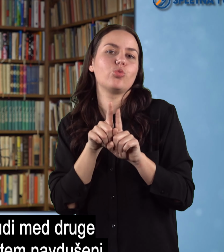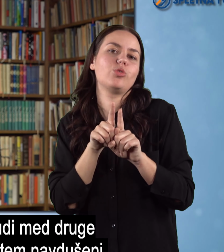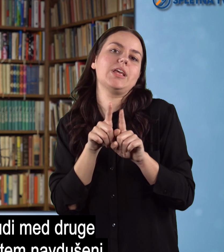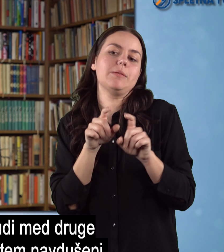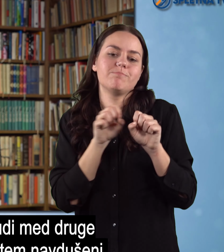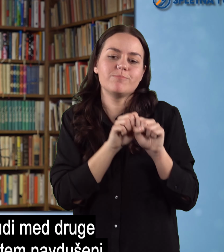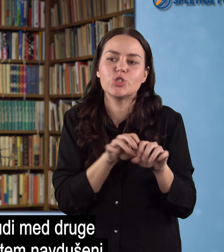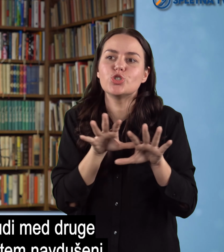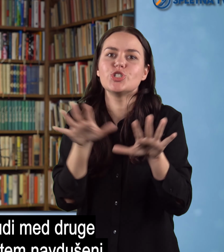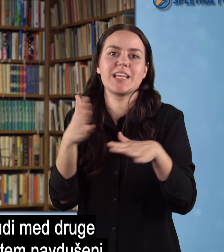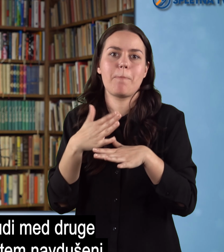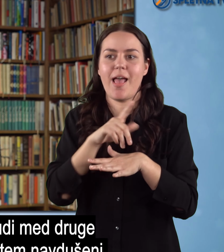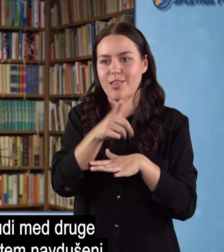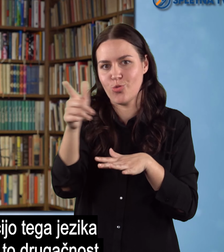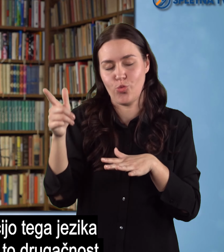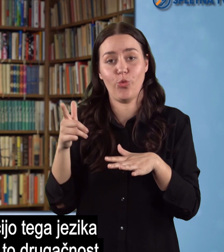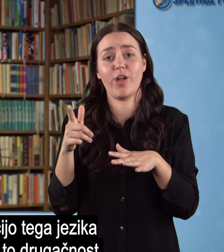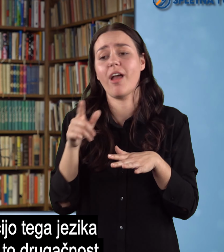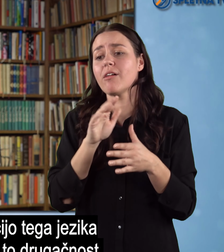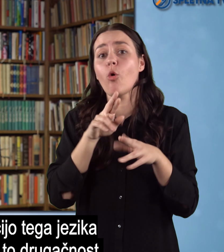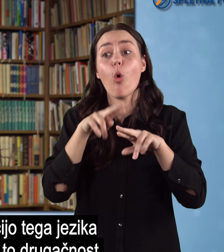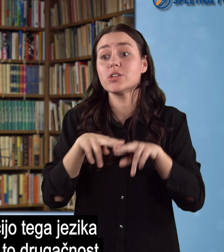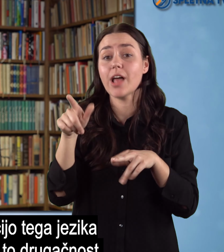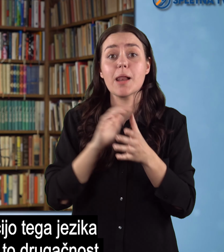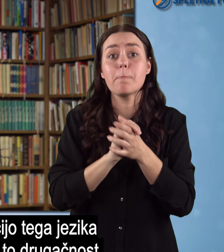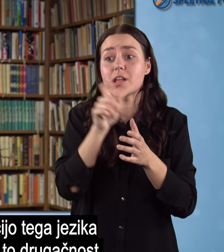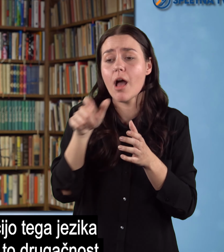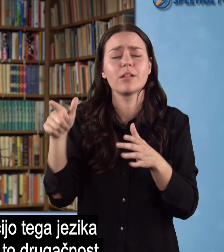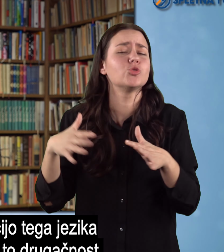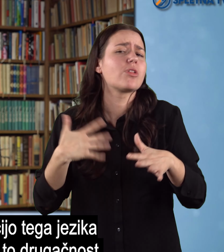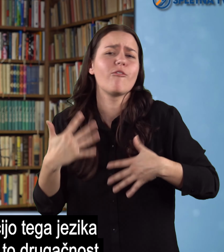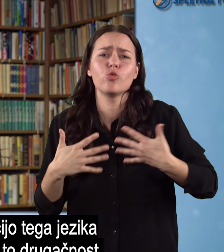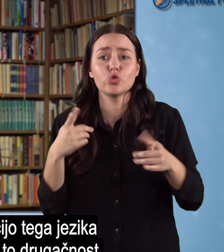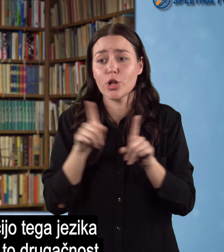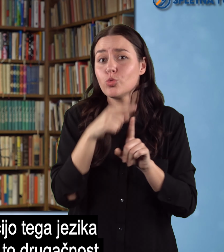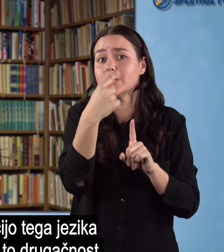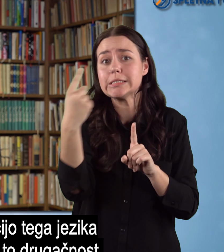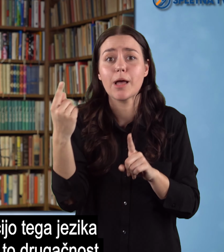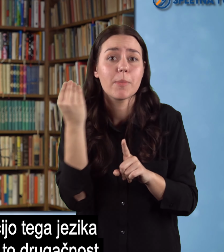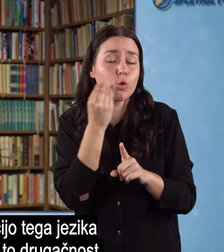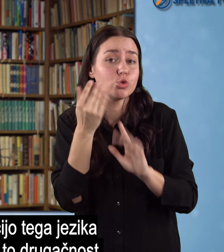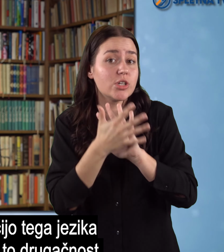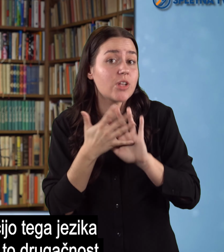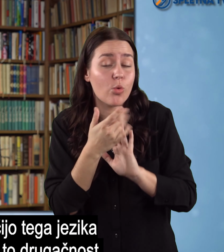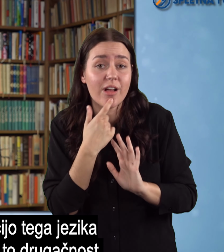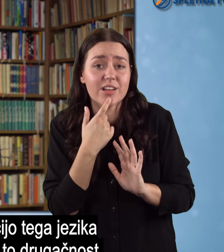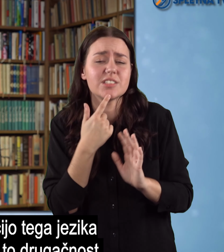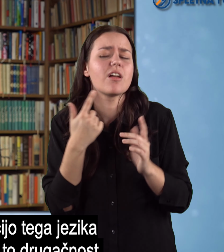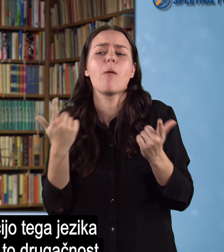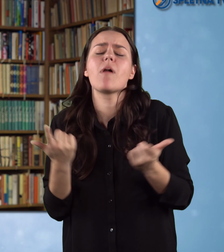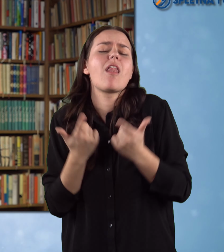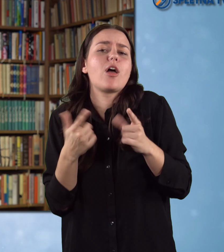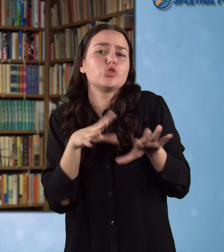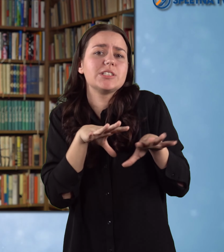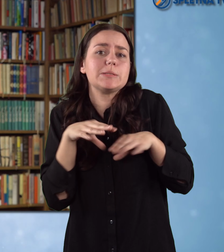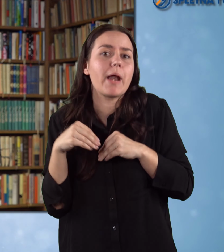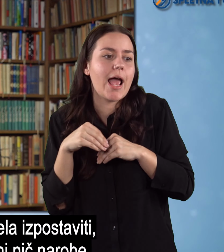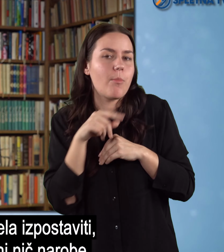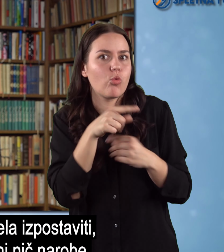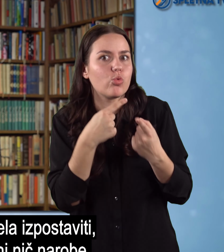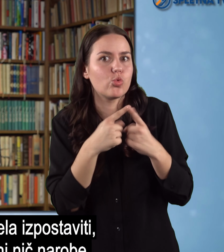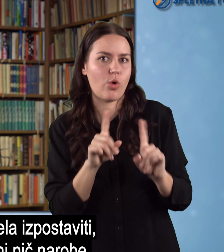ostale in vsi prijatelji so potem navdušeni, se tudi sami naučijo tega jezika in lažje sprejemajo to drugačnost.